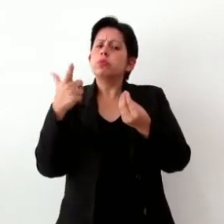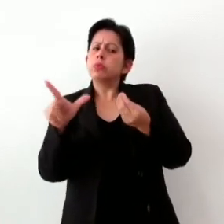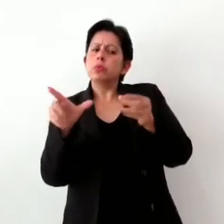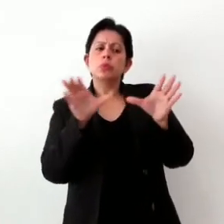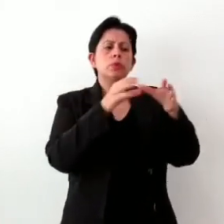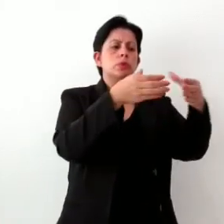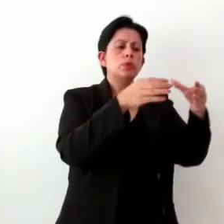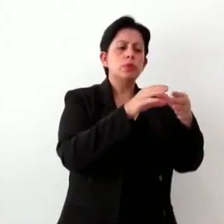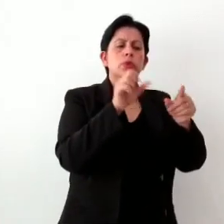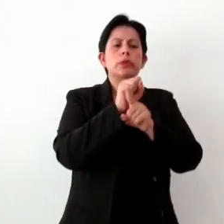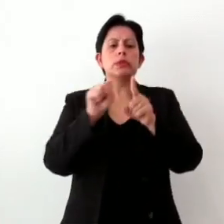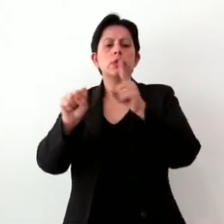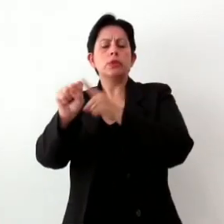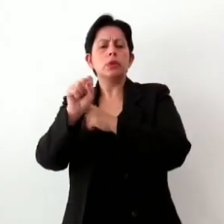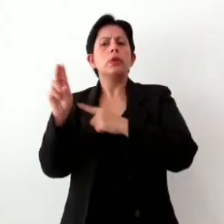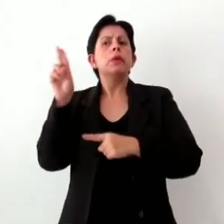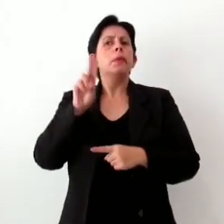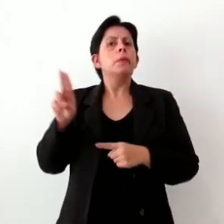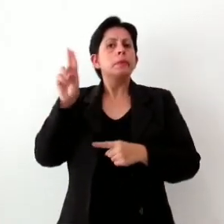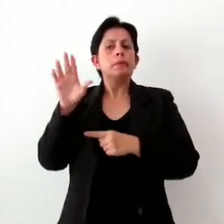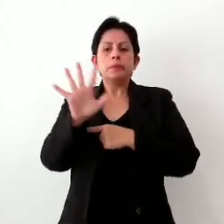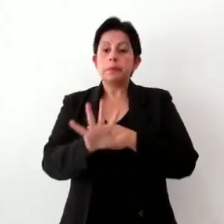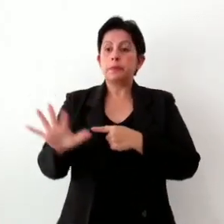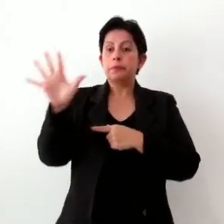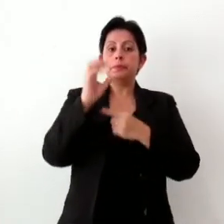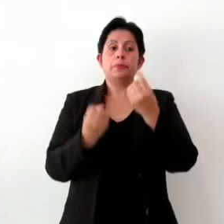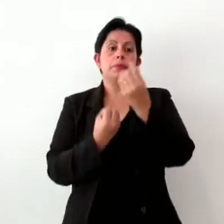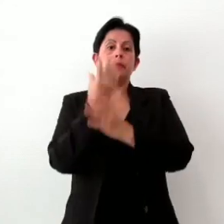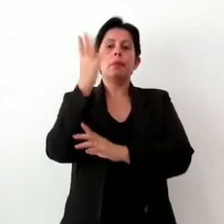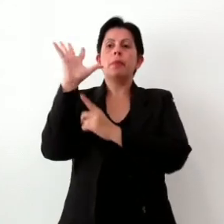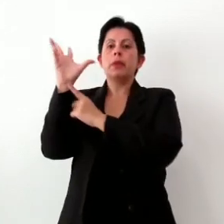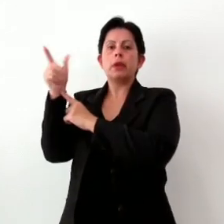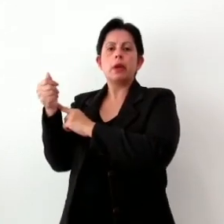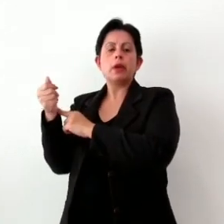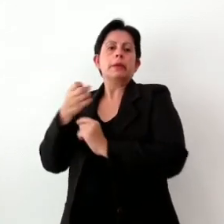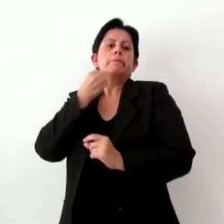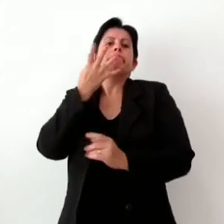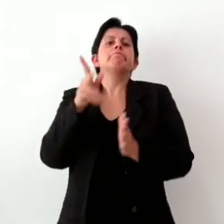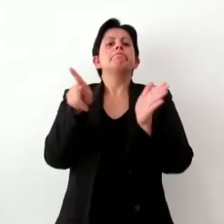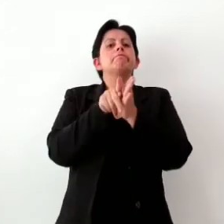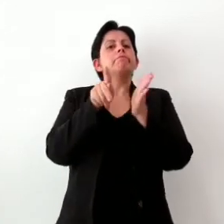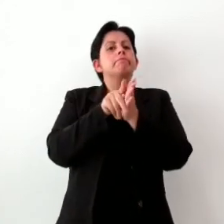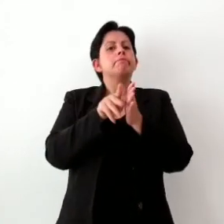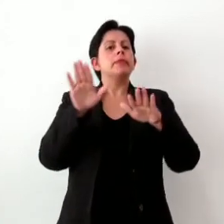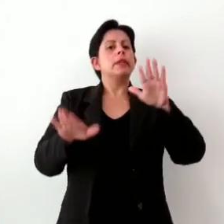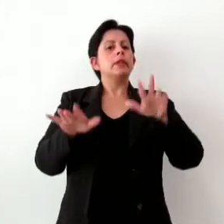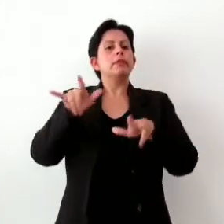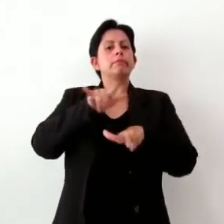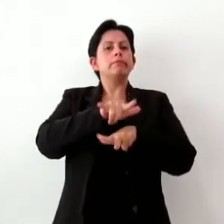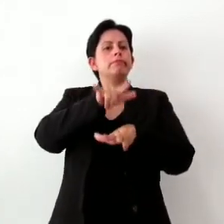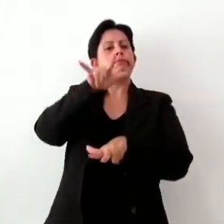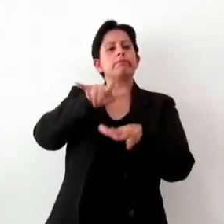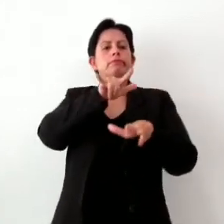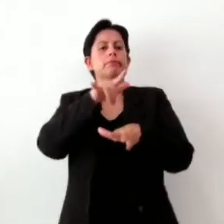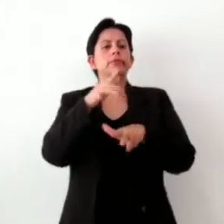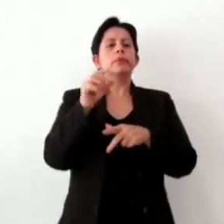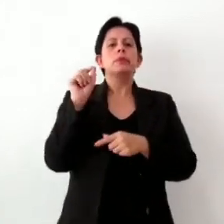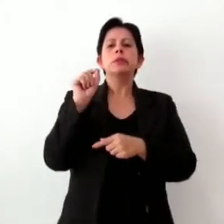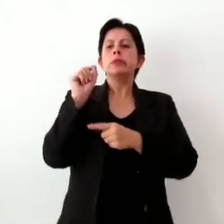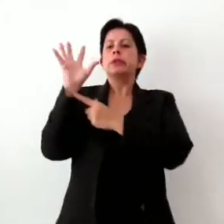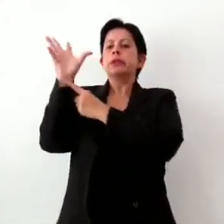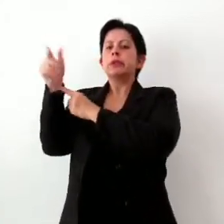da sociedade utilizaram o campo da produção artística em benefício próprio, né? Muitas vezes manipulando aquilo que os